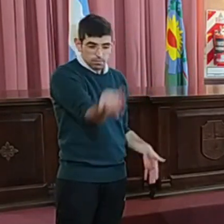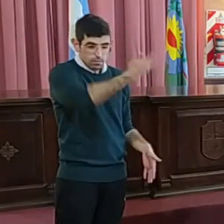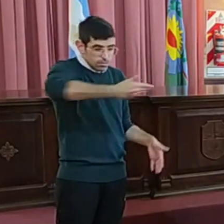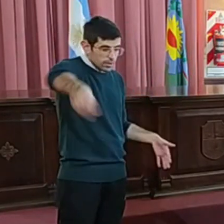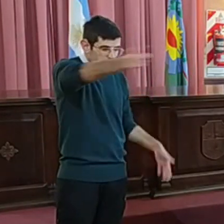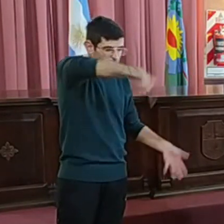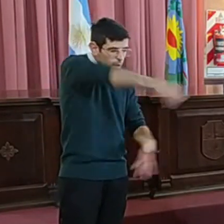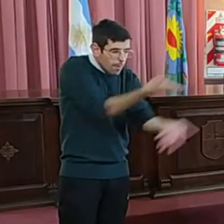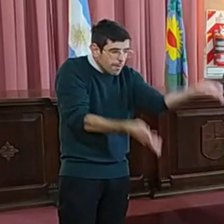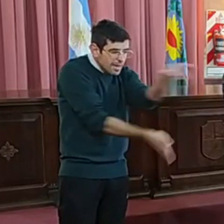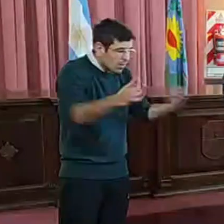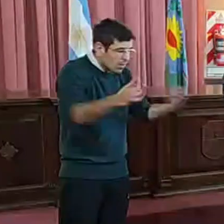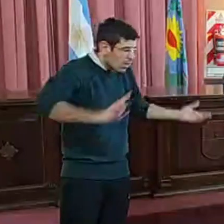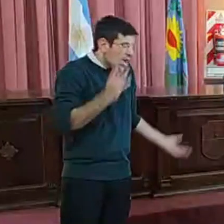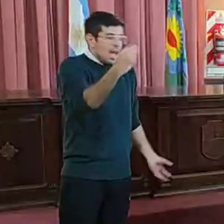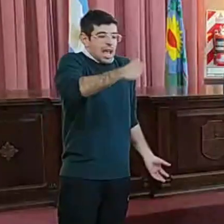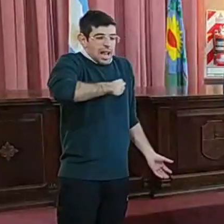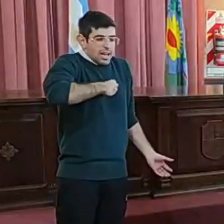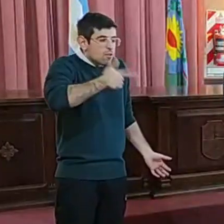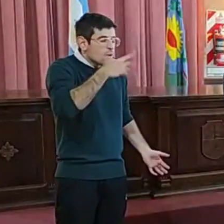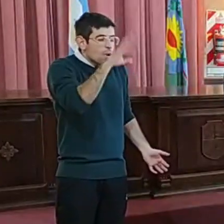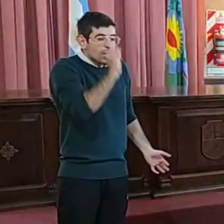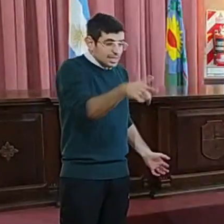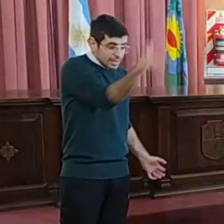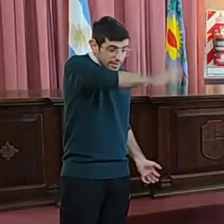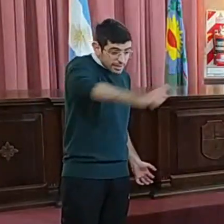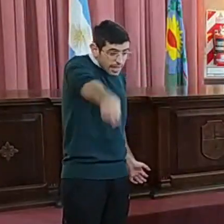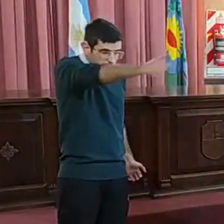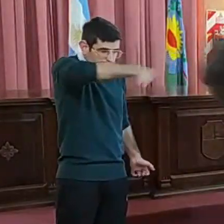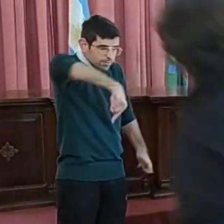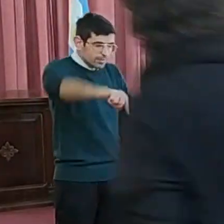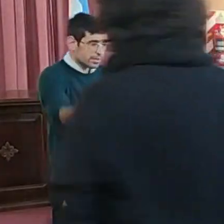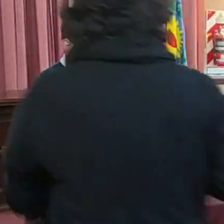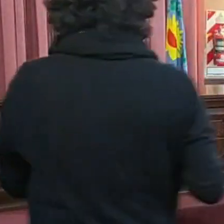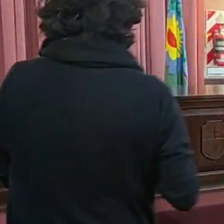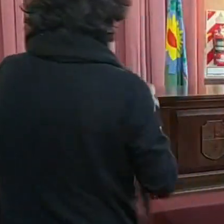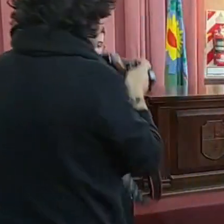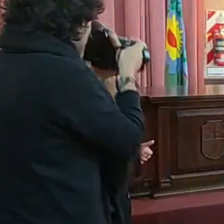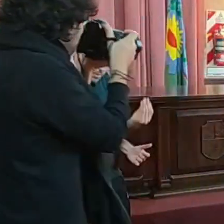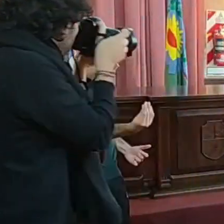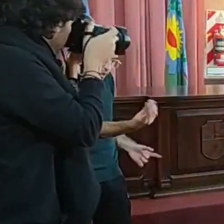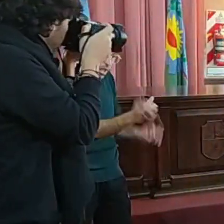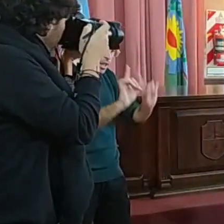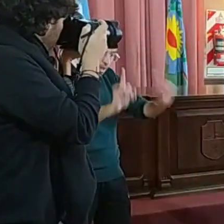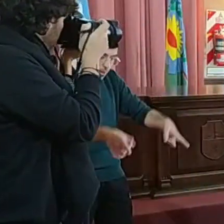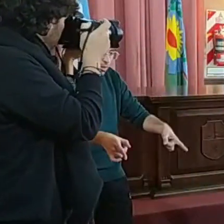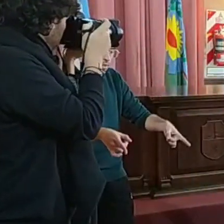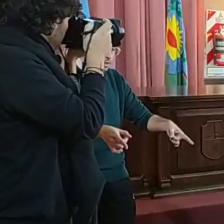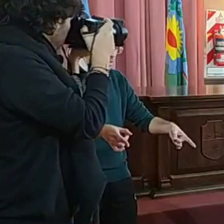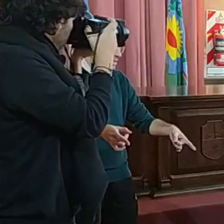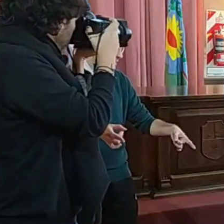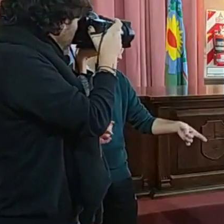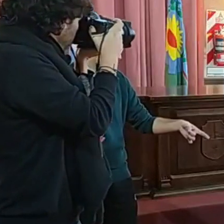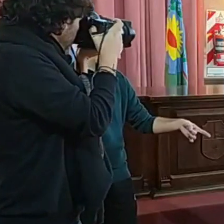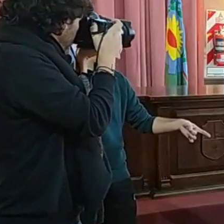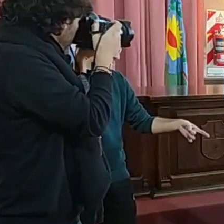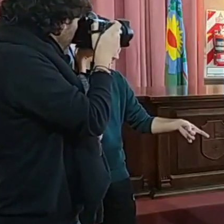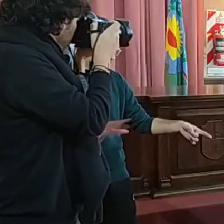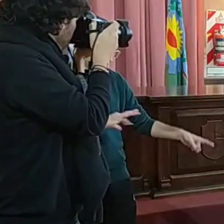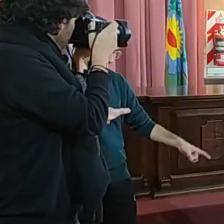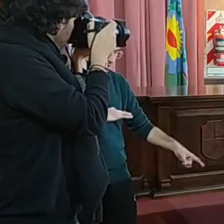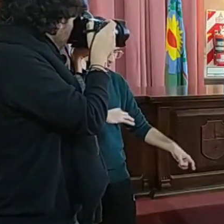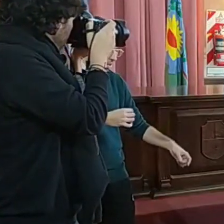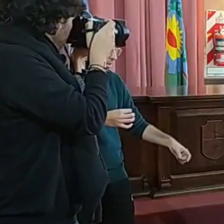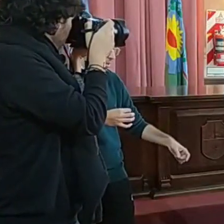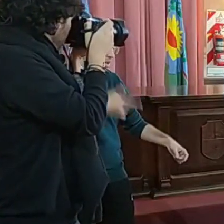orgullo de sentir el ser sanpedrinos y continuar y avanzando para que ese